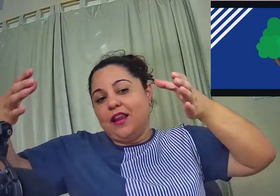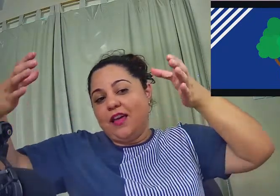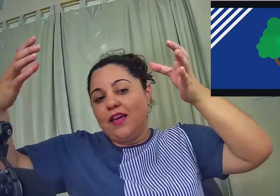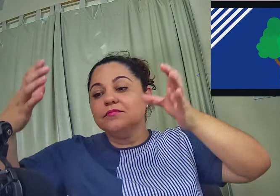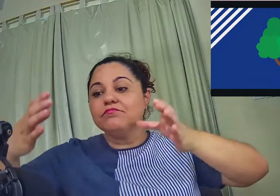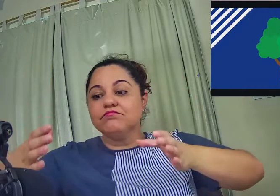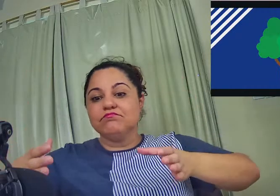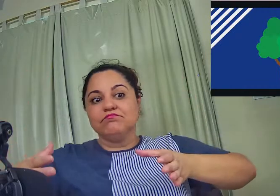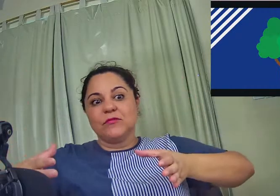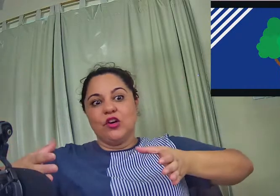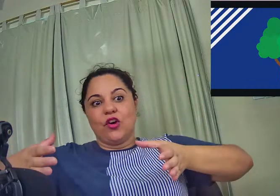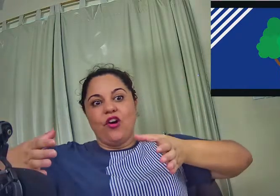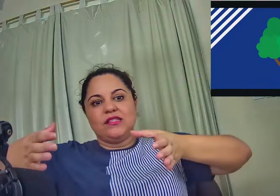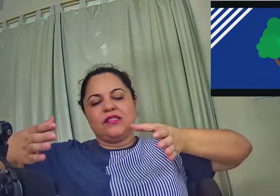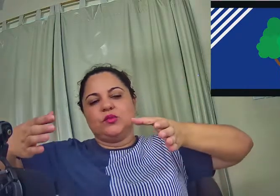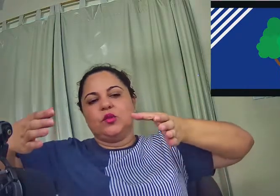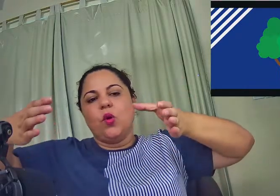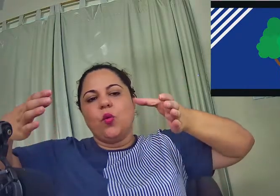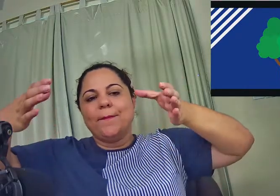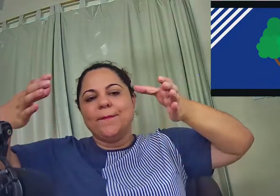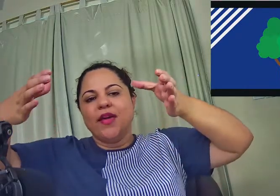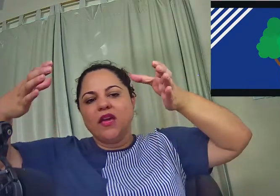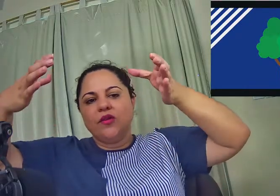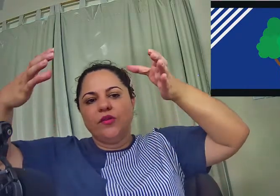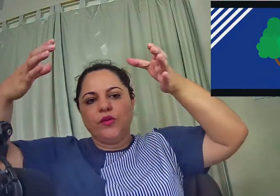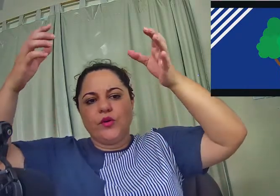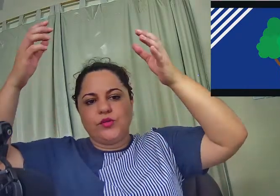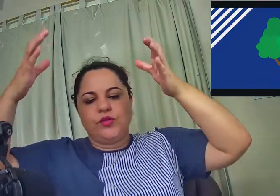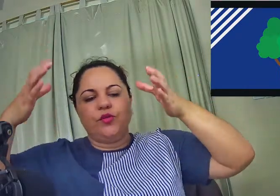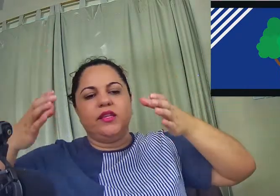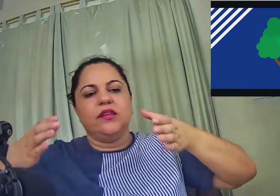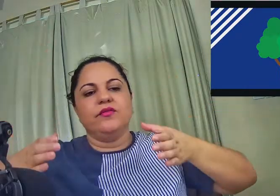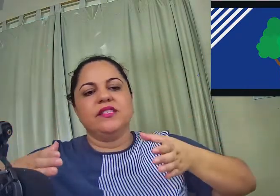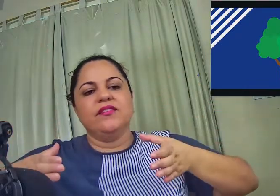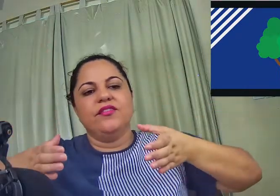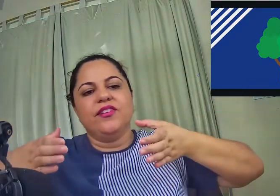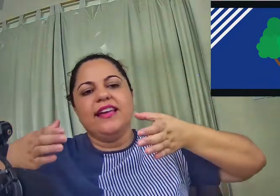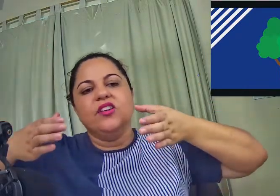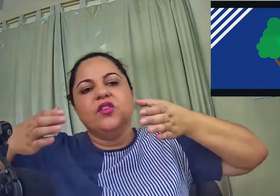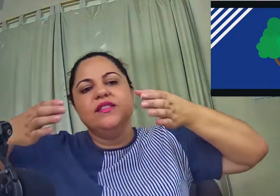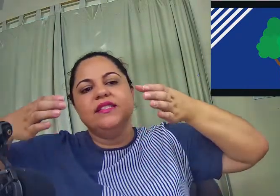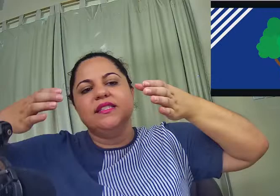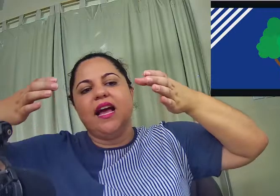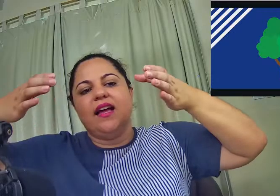é grossa, o tronco é bem grosso, então você vai engrossar